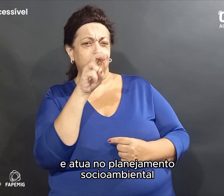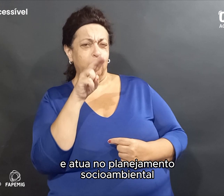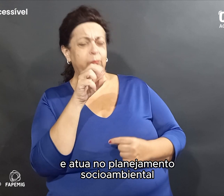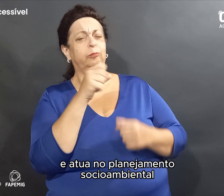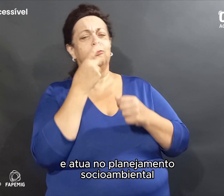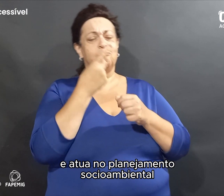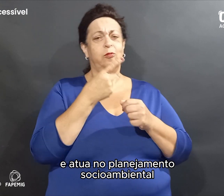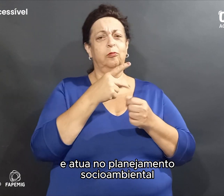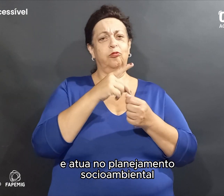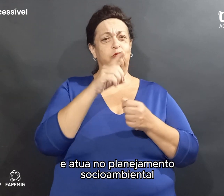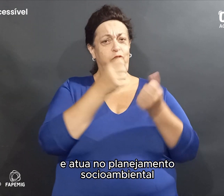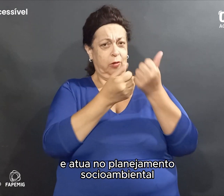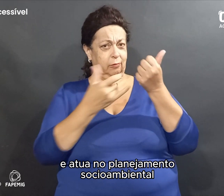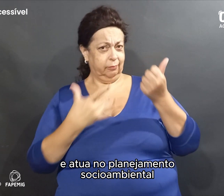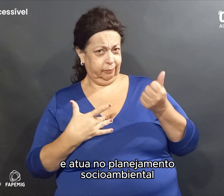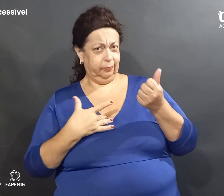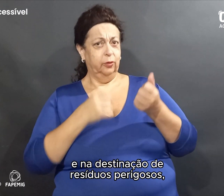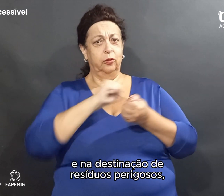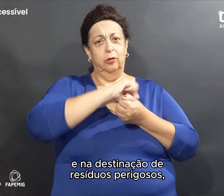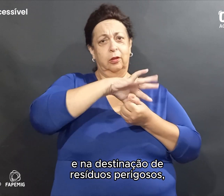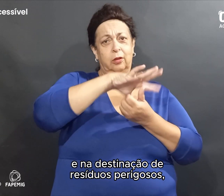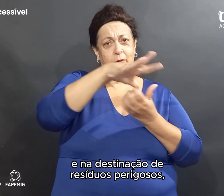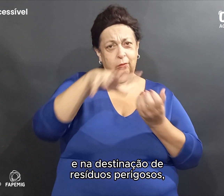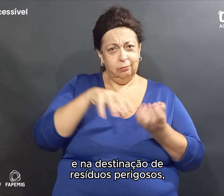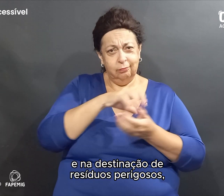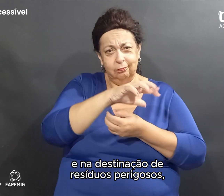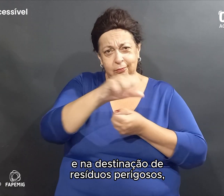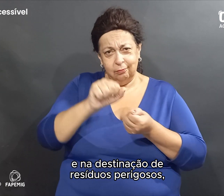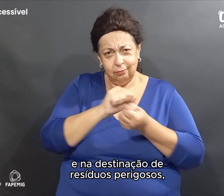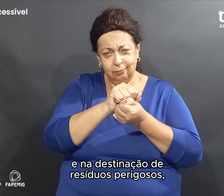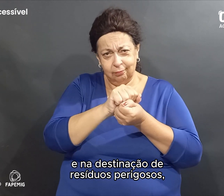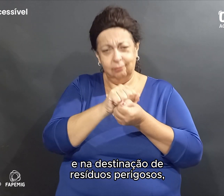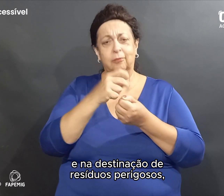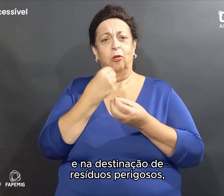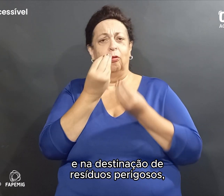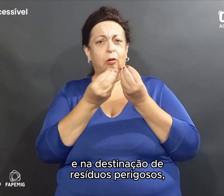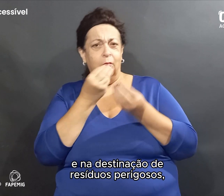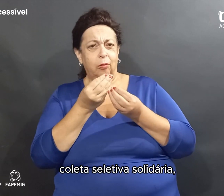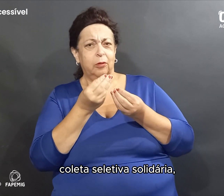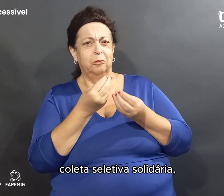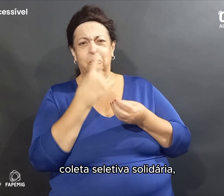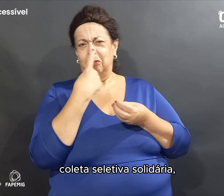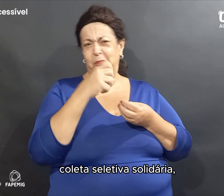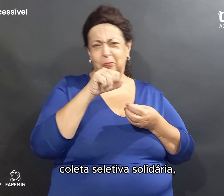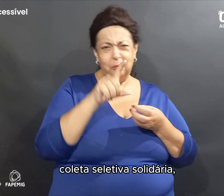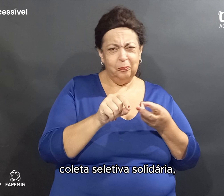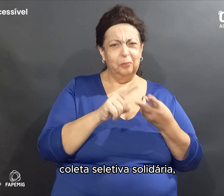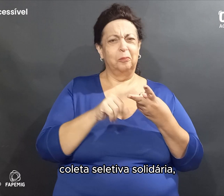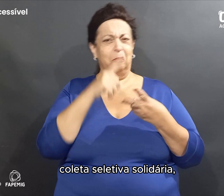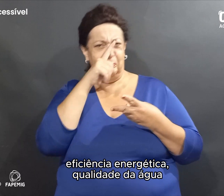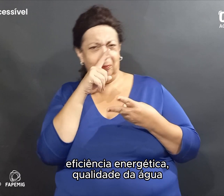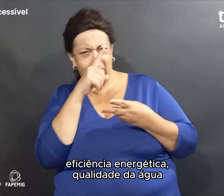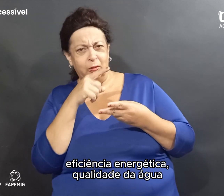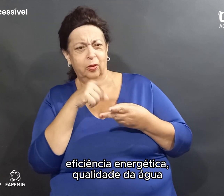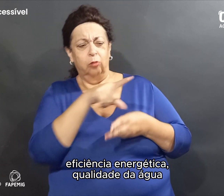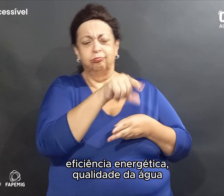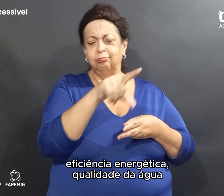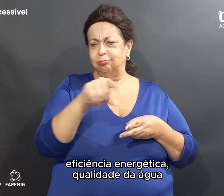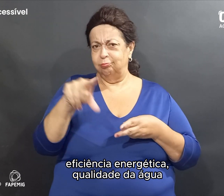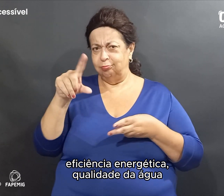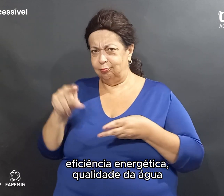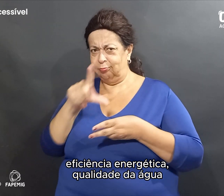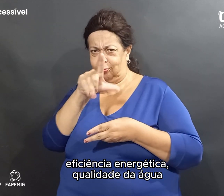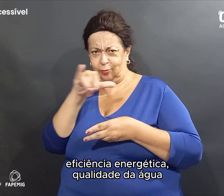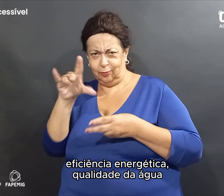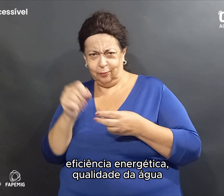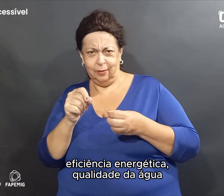e atua no planejamento socioambiental e na destinação de resíduos perigosos, coleta seletiva solidária, eficiência